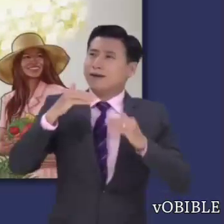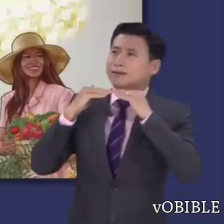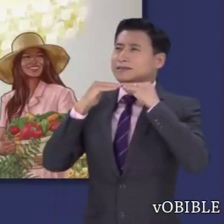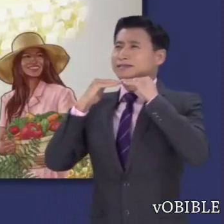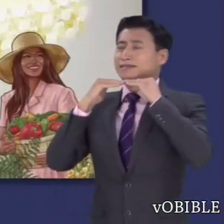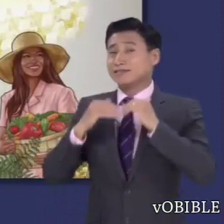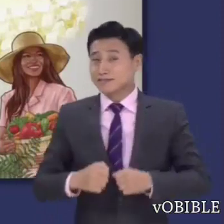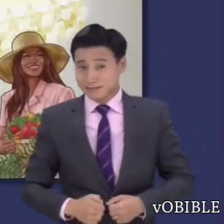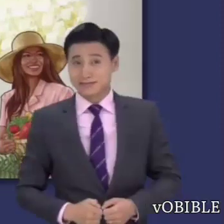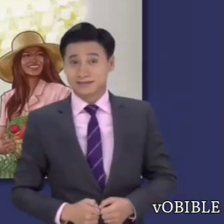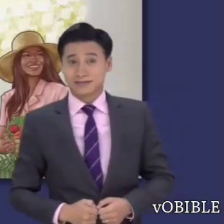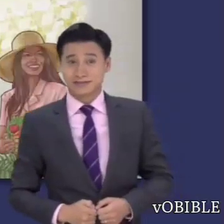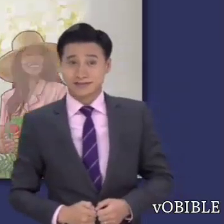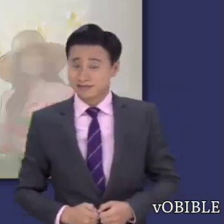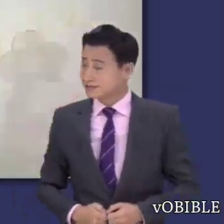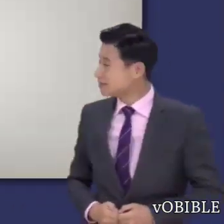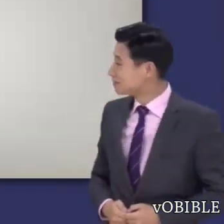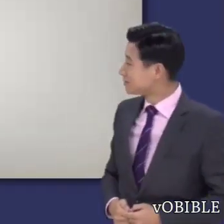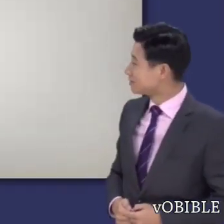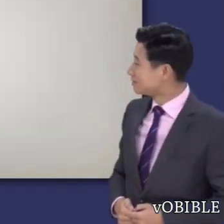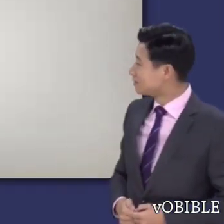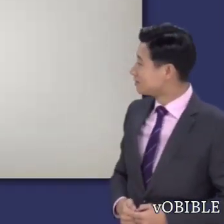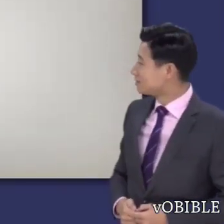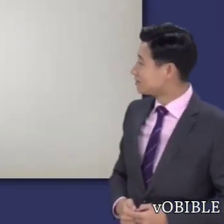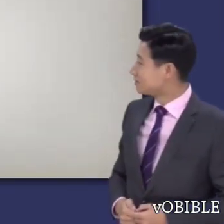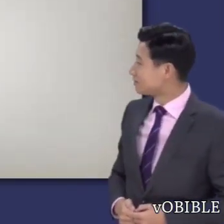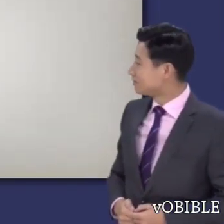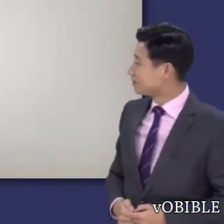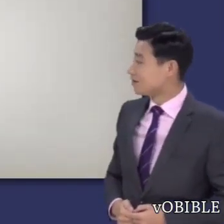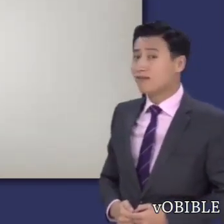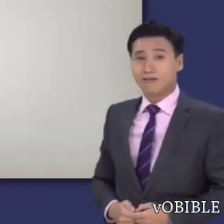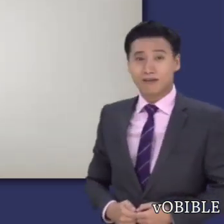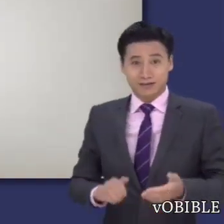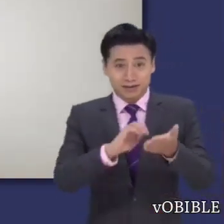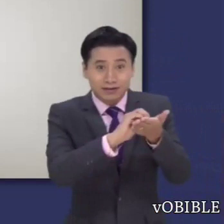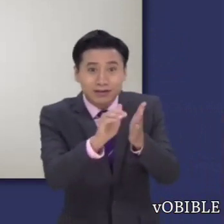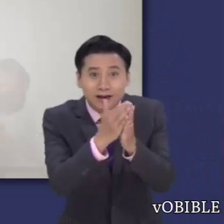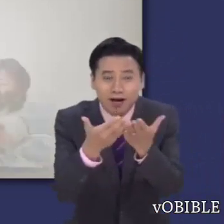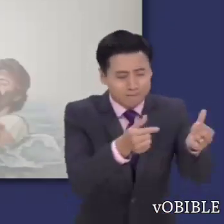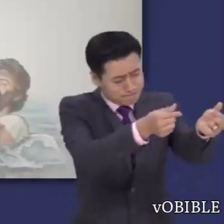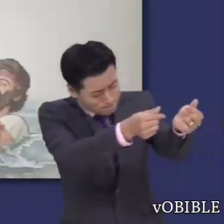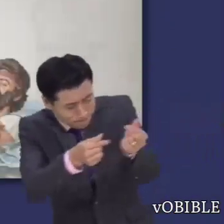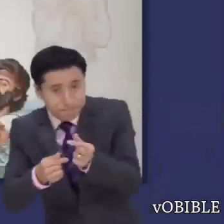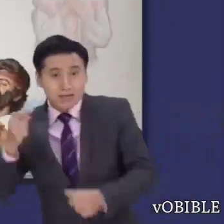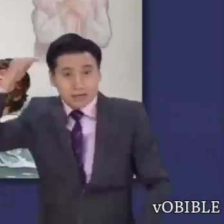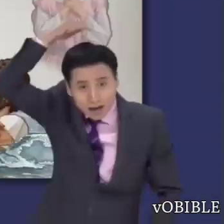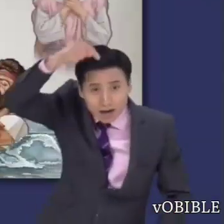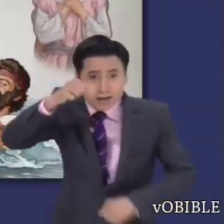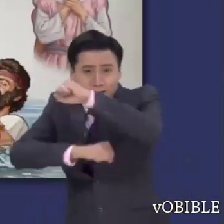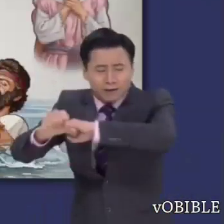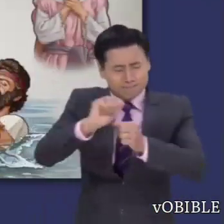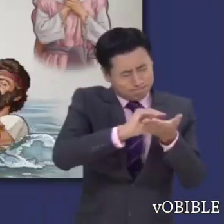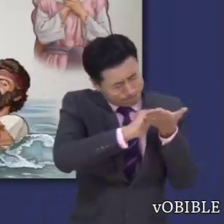在其中。在等待这个承诺实现期间，基督徒要密切留意圣经里的话，也要有